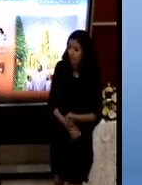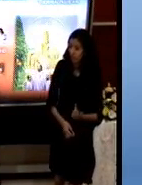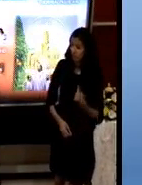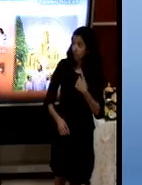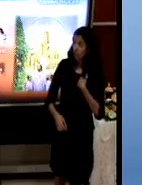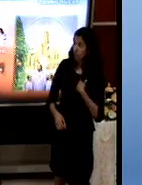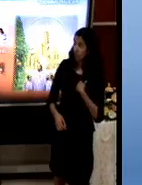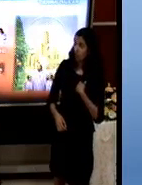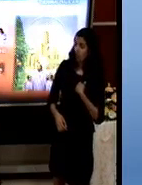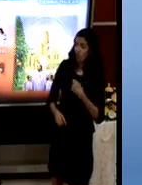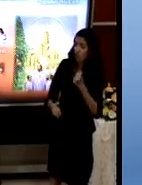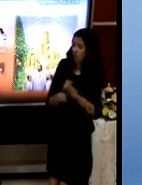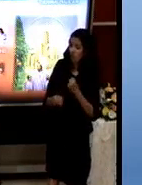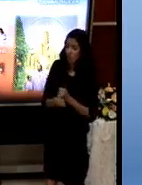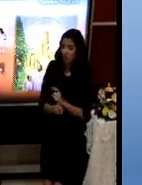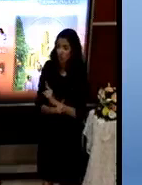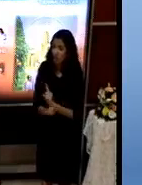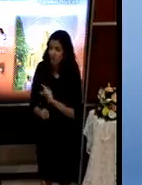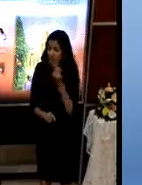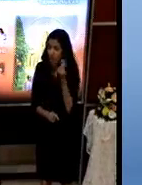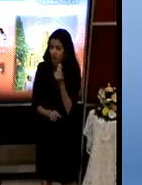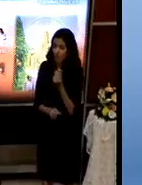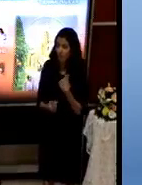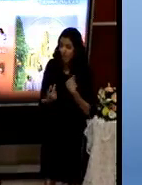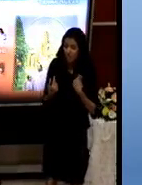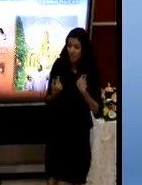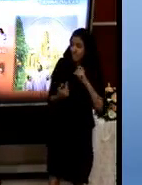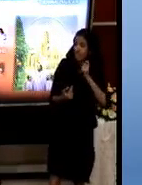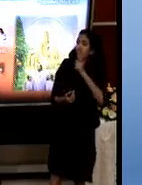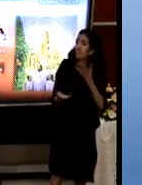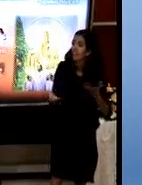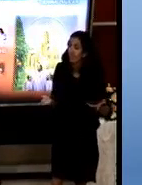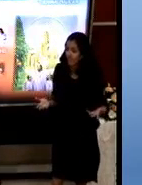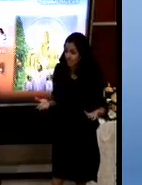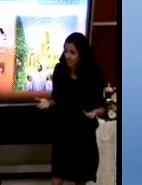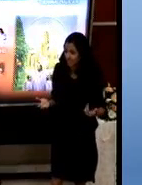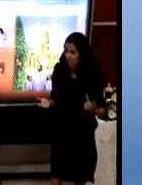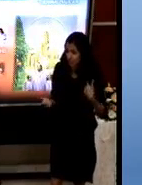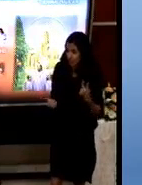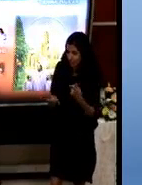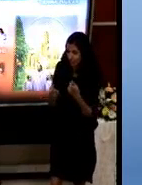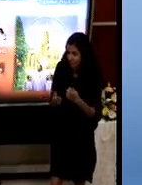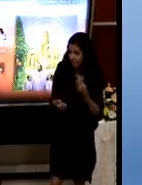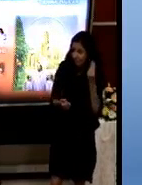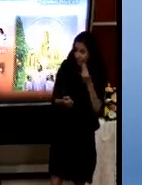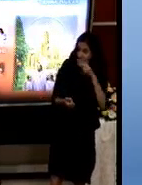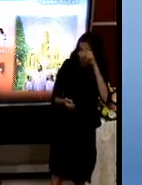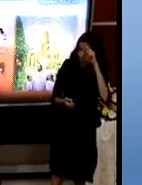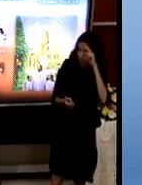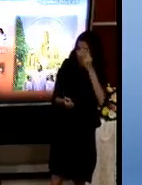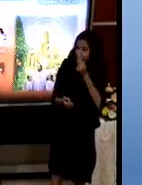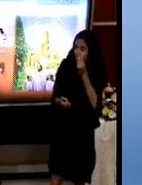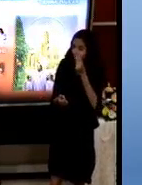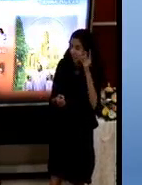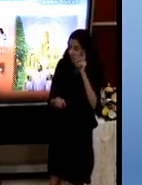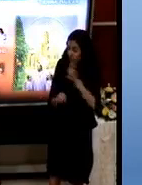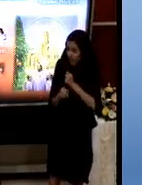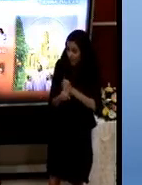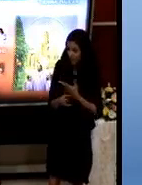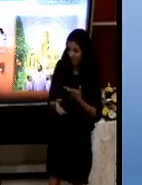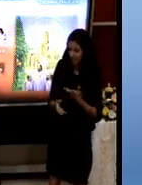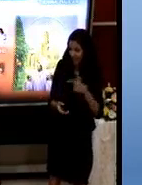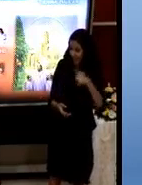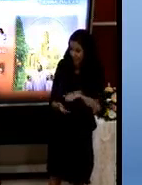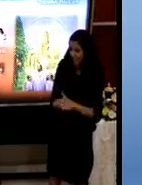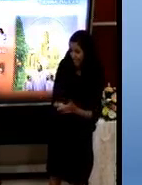por mí? El sábado es un aprendizaje, según ese texto, un aprendizaje para el pueblo. Aprender